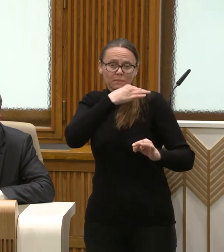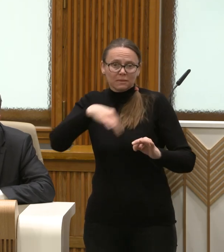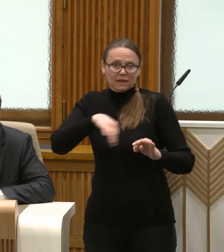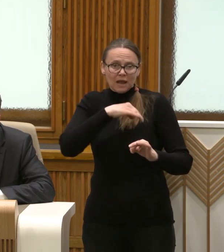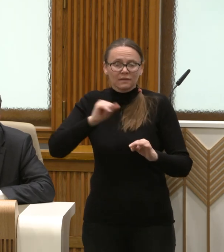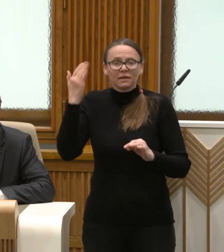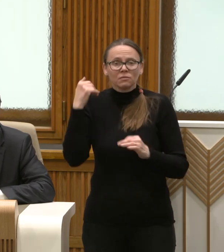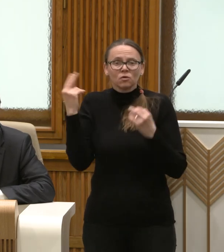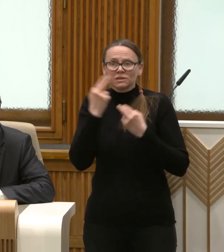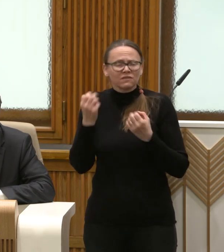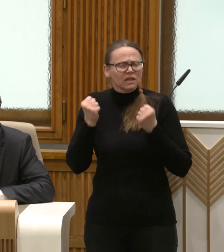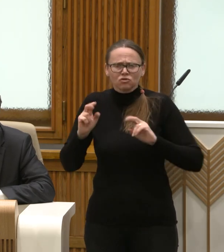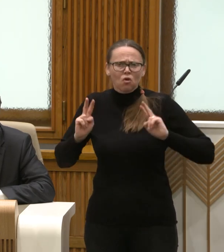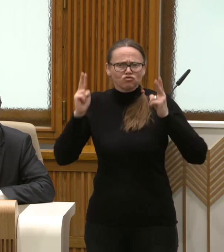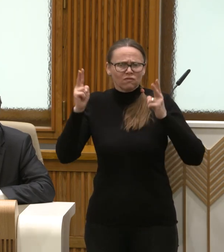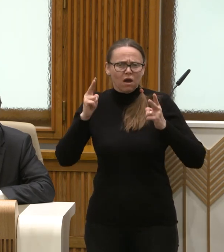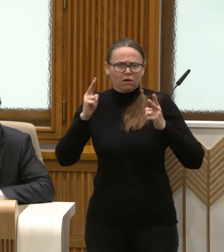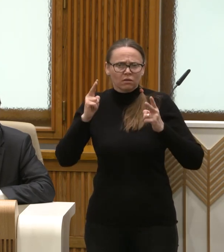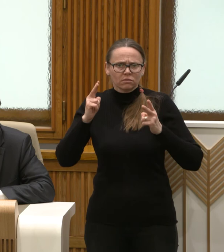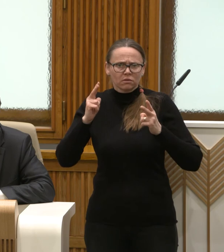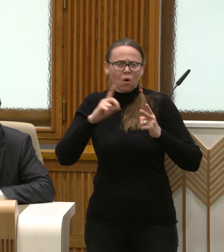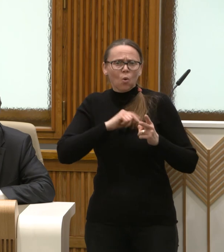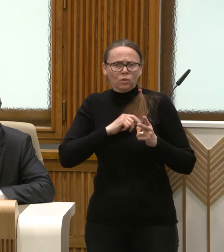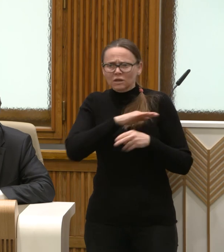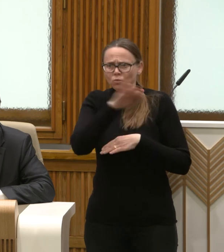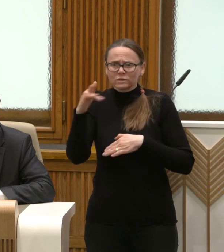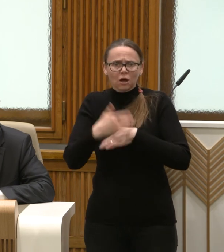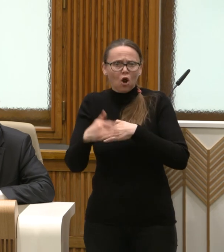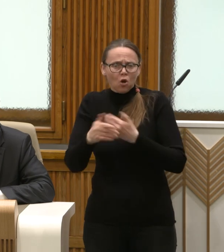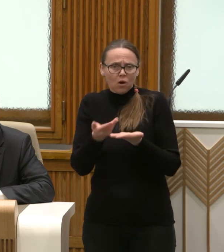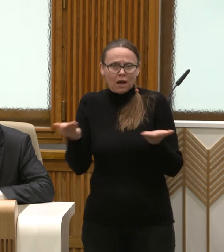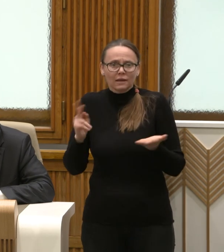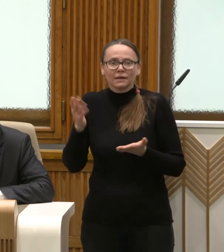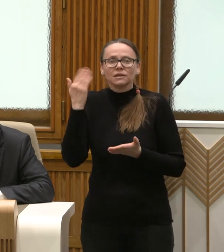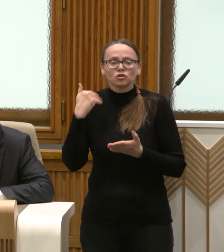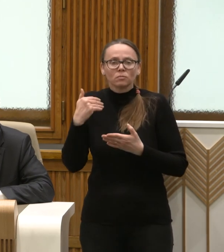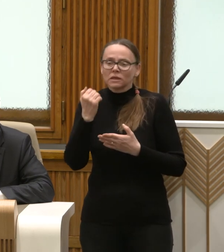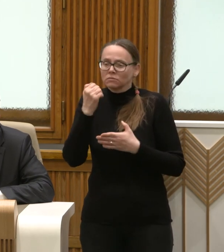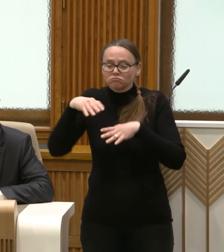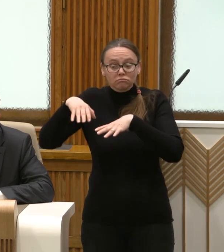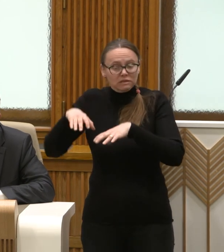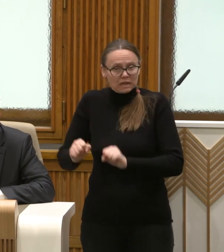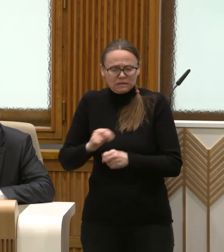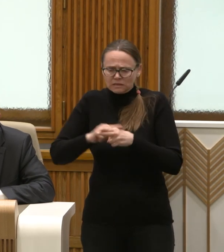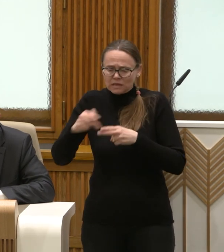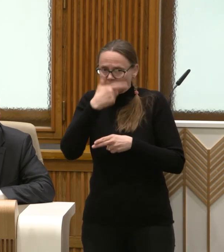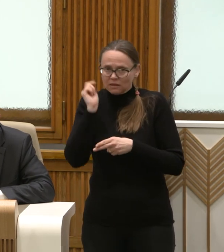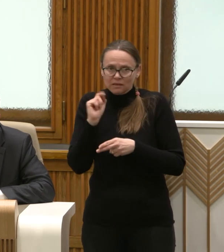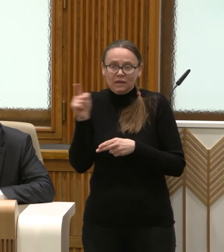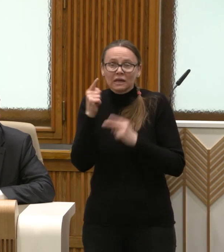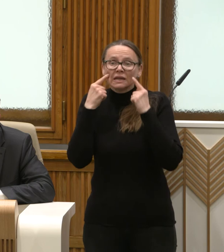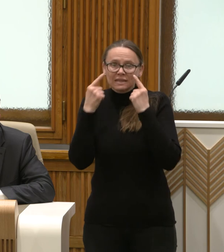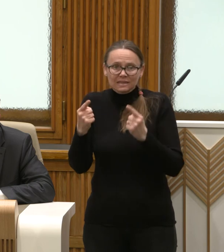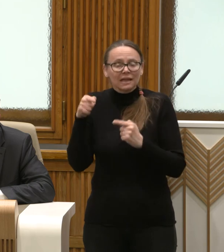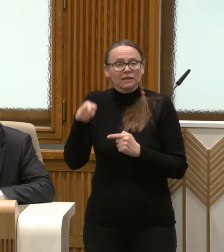je bil seveda zelo živahen utrip v vseh lokalih, ki so bili zasedeni in očitno kaže